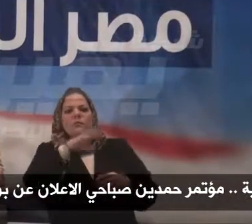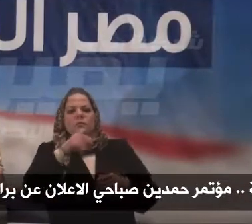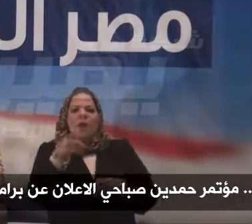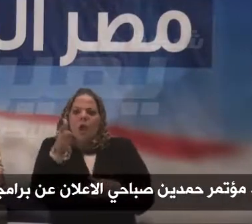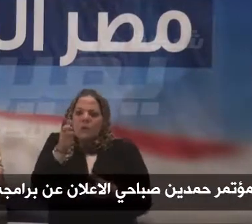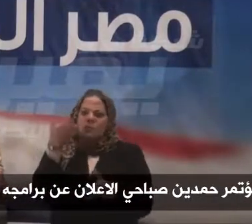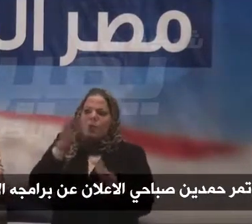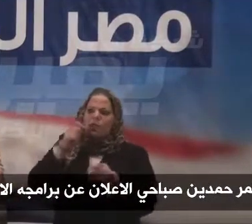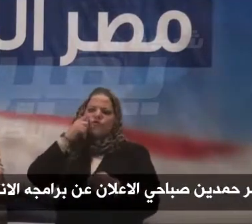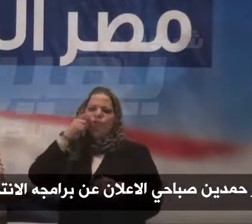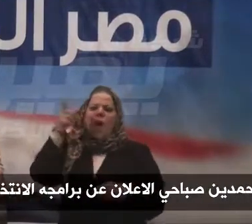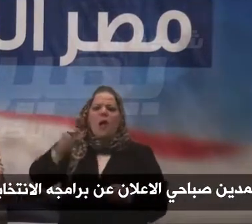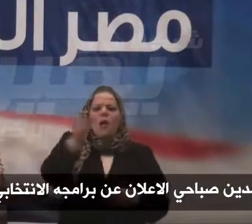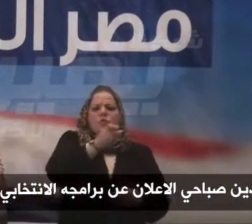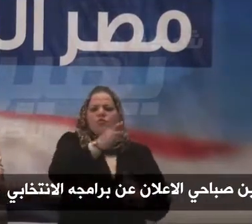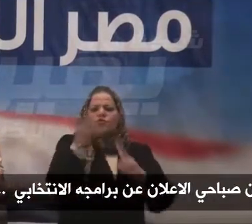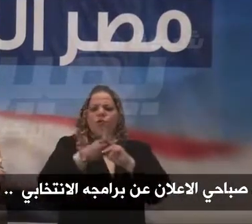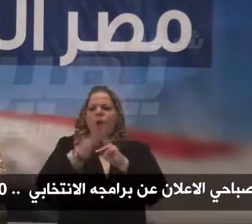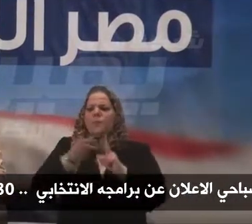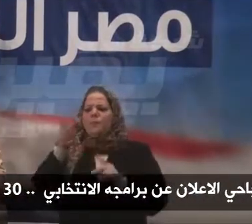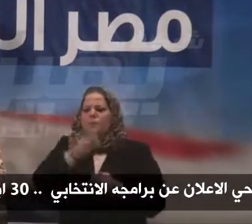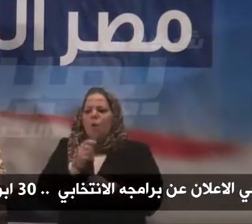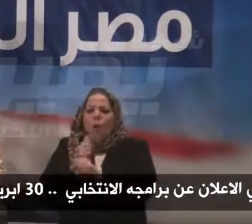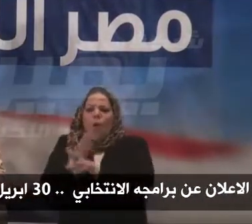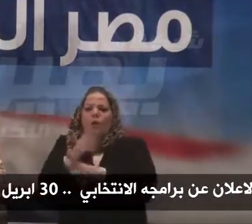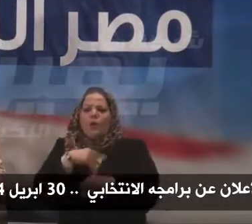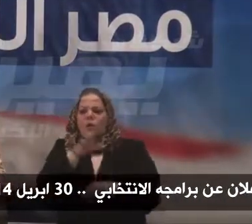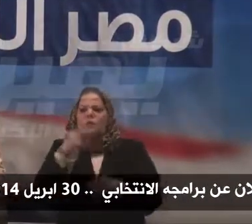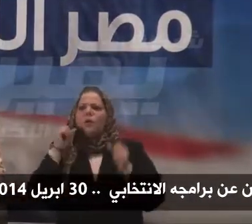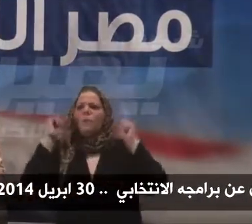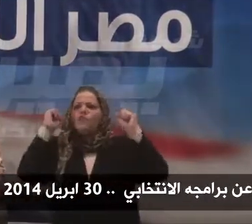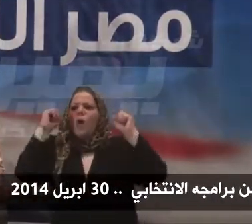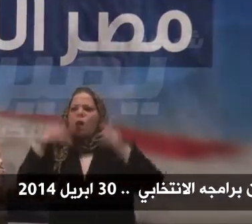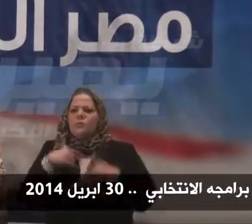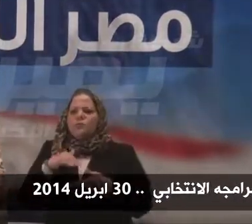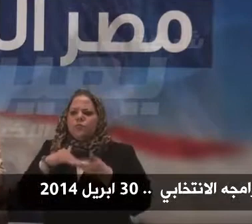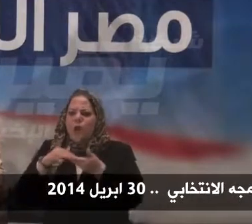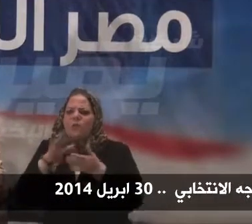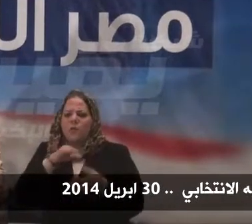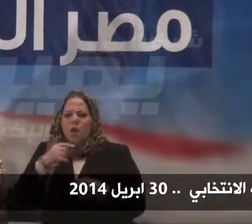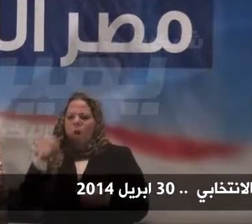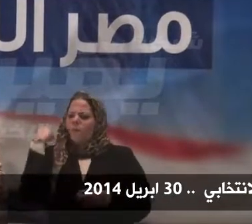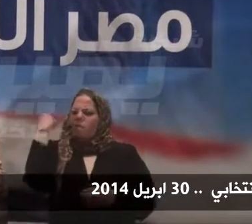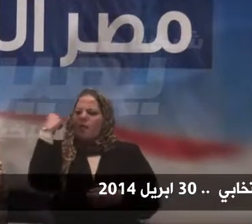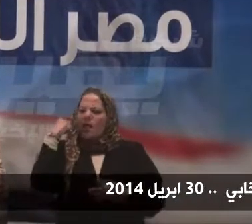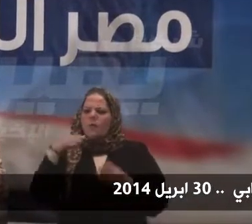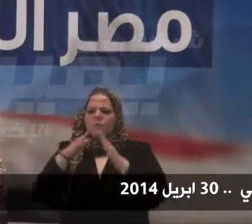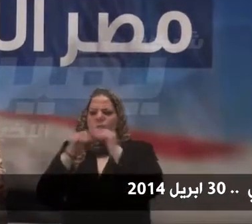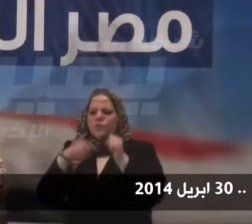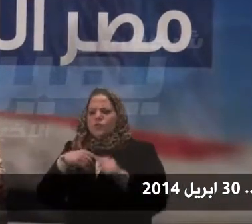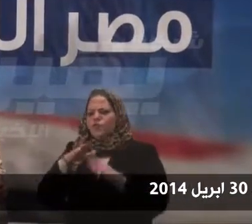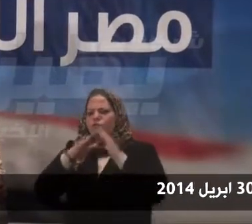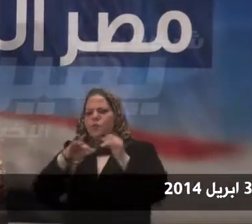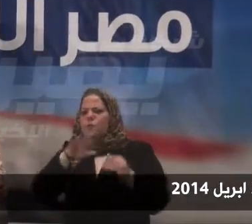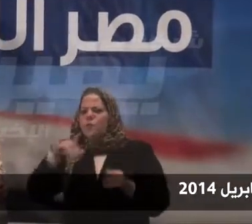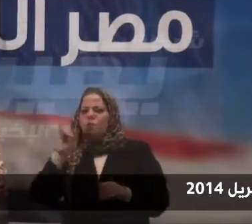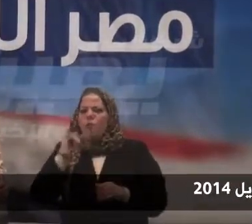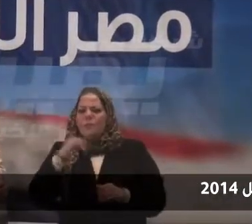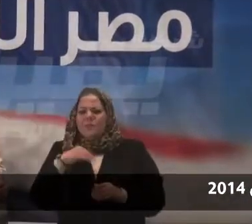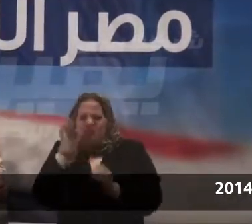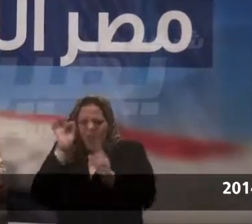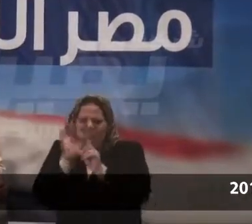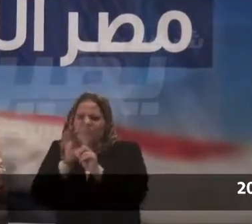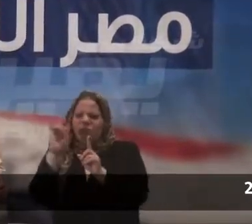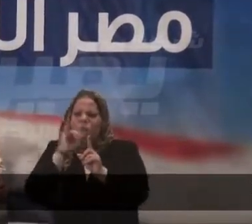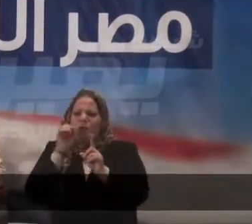الرصاص لهذا الشعب ولأحرار هذا الشعب ولأبطال هذا الشعب. لابد أيضا